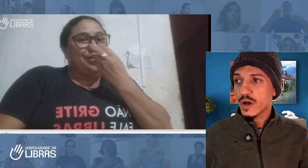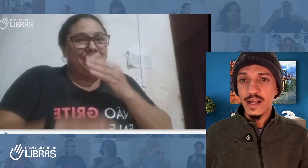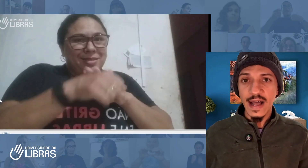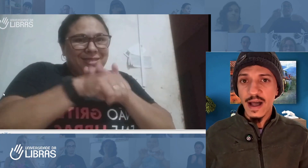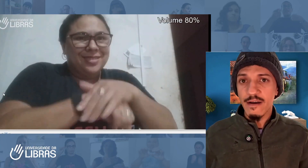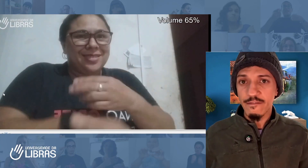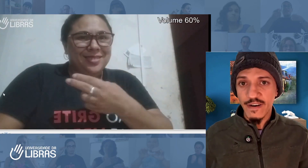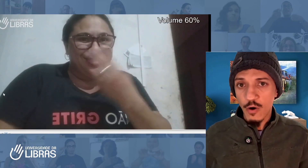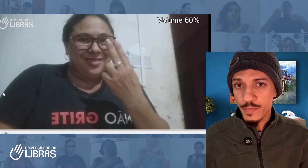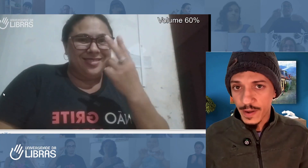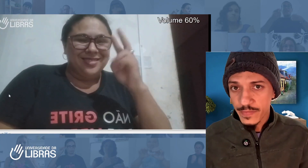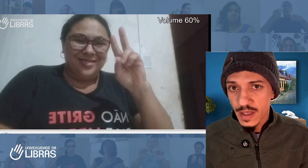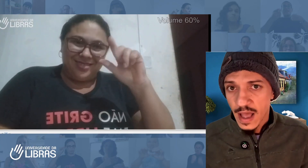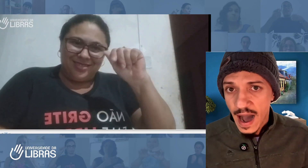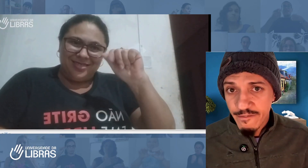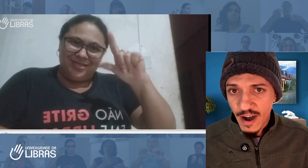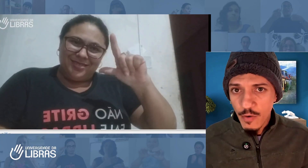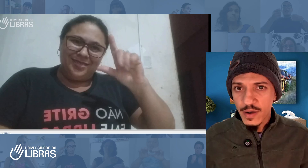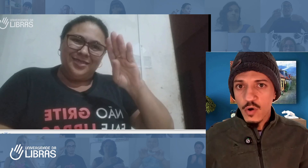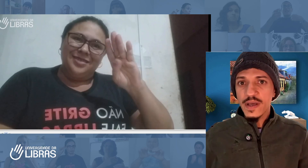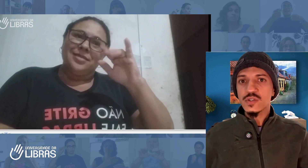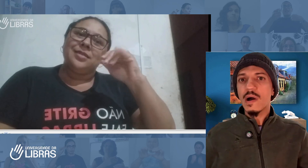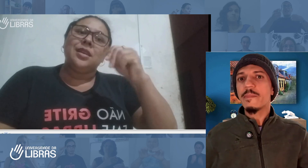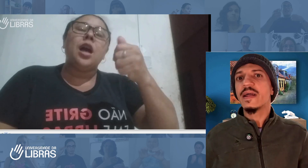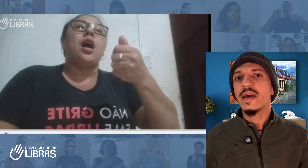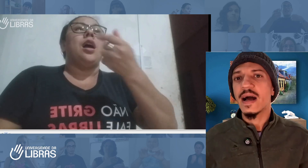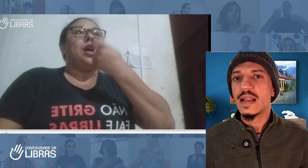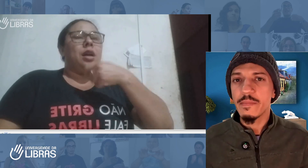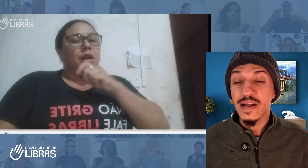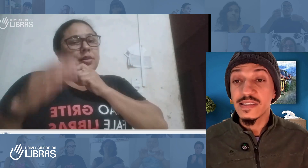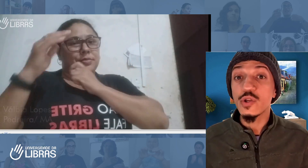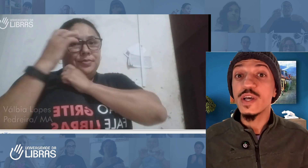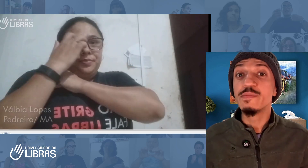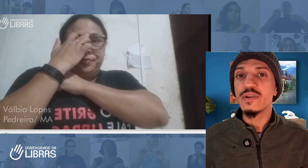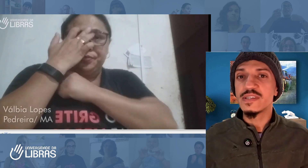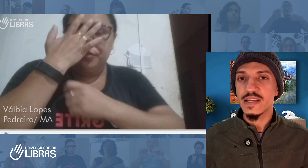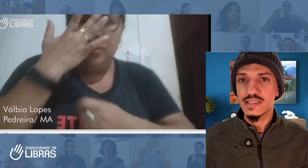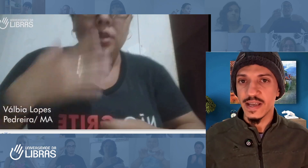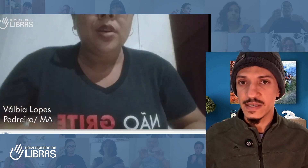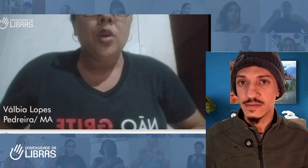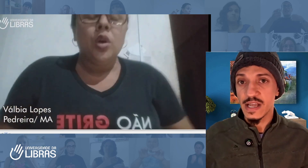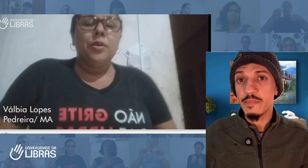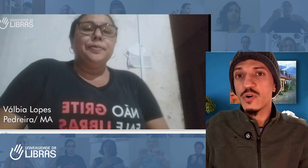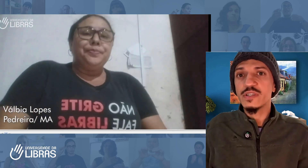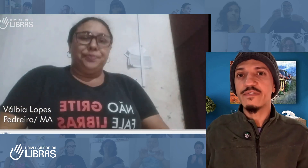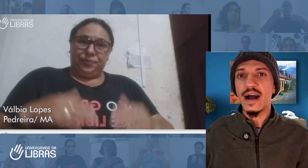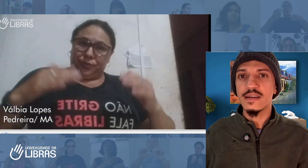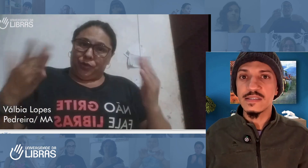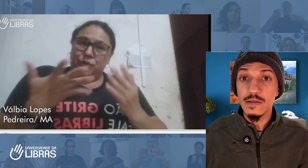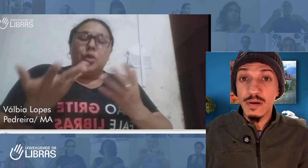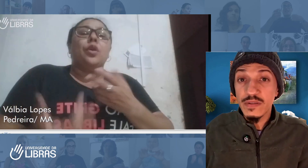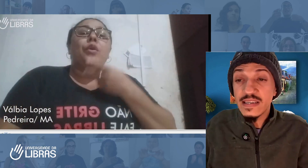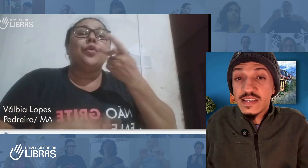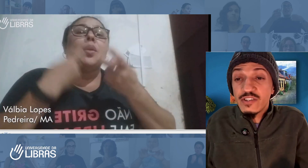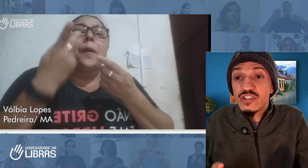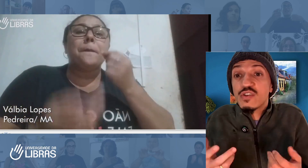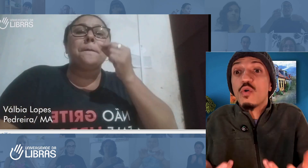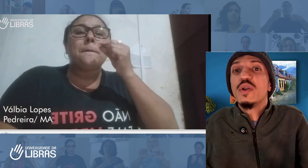da Válbia. A Válbia começou a aprender a Libras em 2016, sempre motivada assim pelo desejo de se